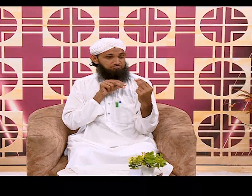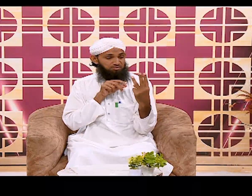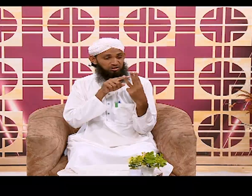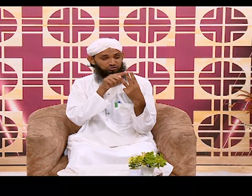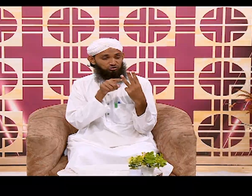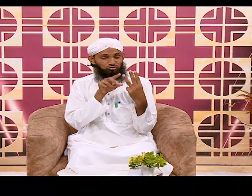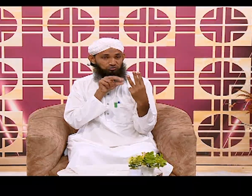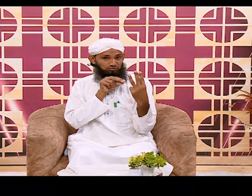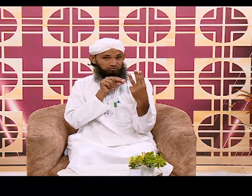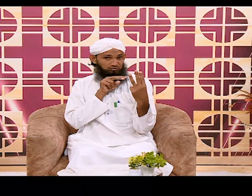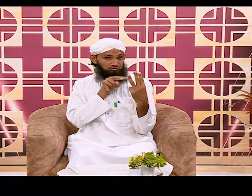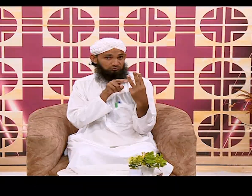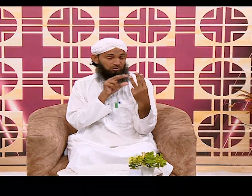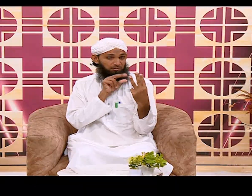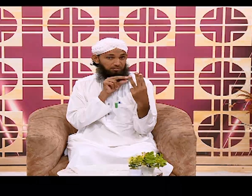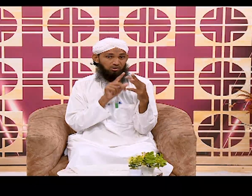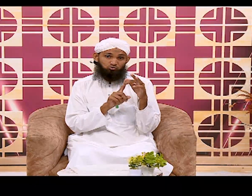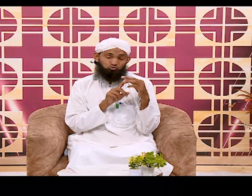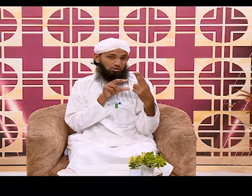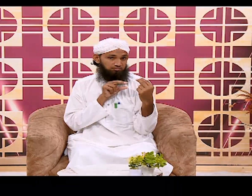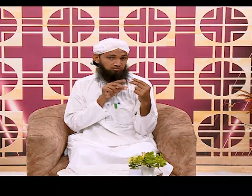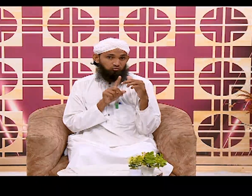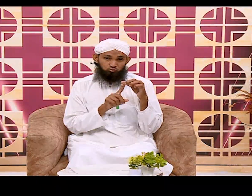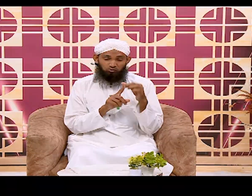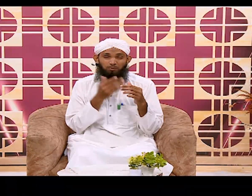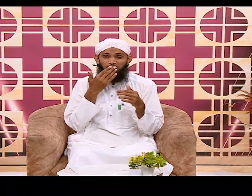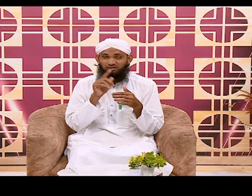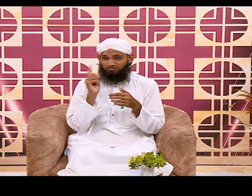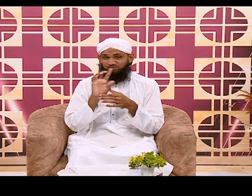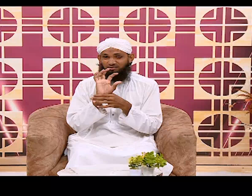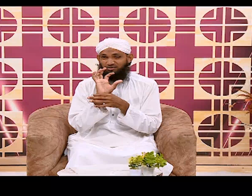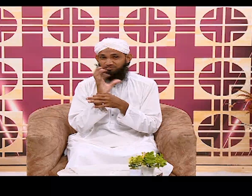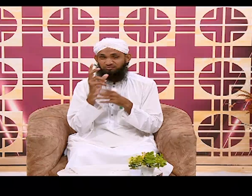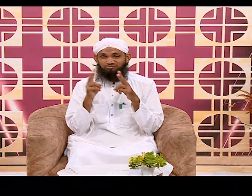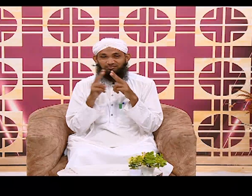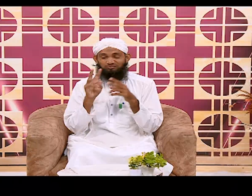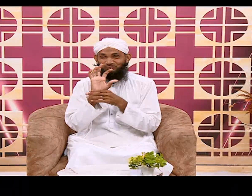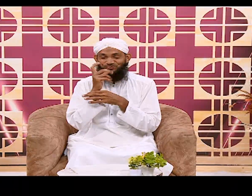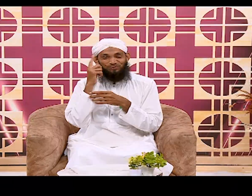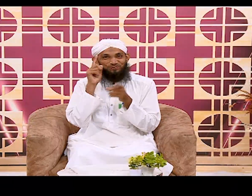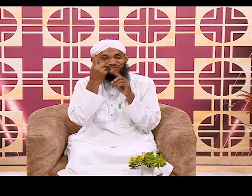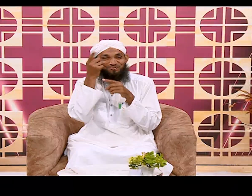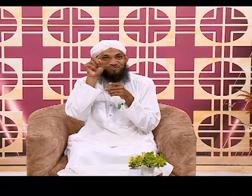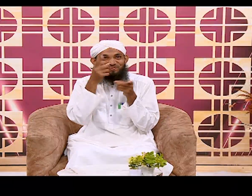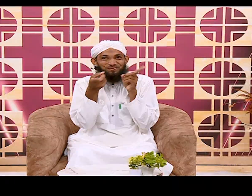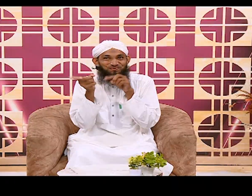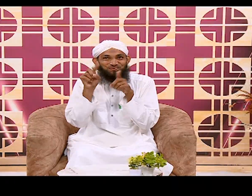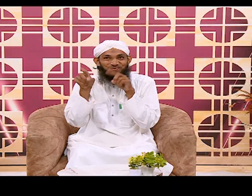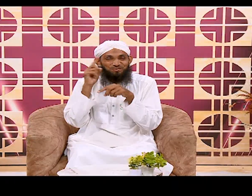باتیں بیان کرتا رہے۔ مطلب یہ کہ جس طرح ہم دنیاوی معاملات میں خواب سجاتے رہتے ہیں، کمانا کہاں سے